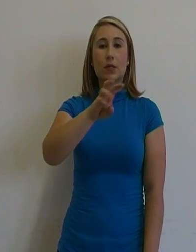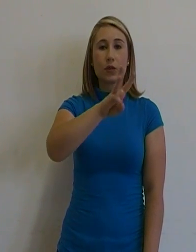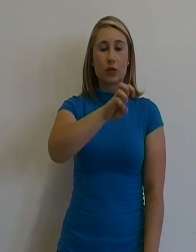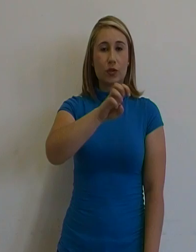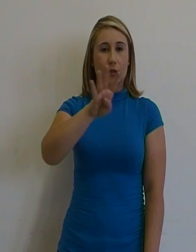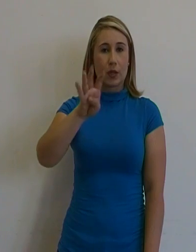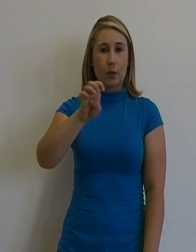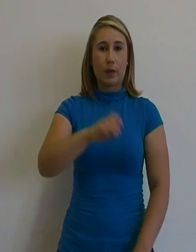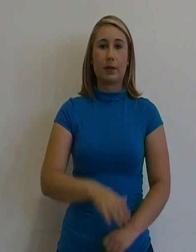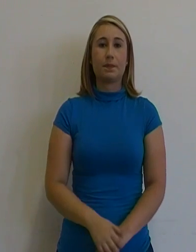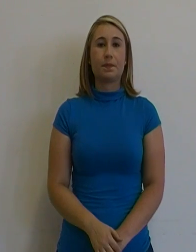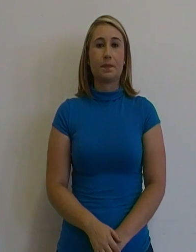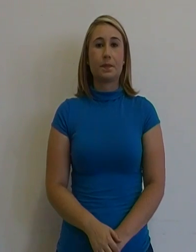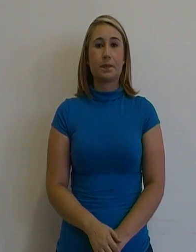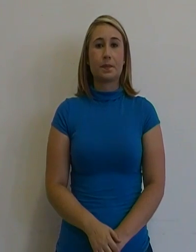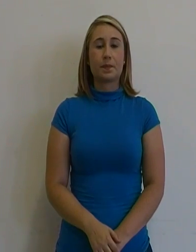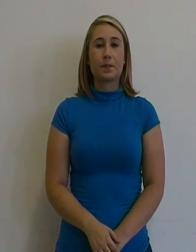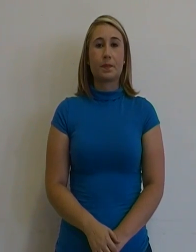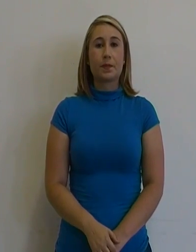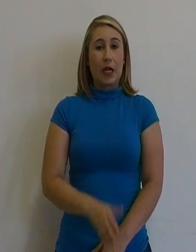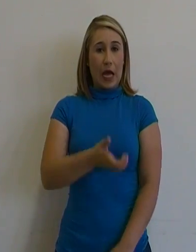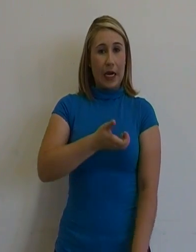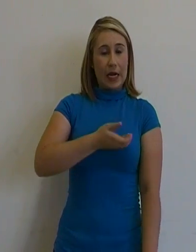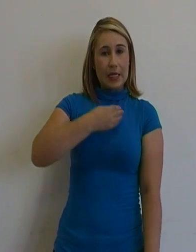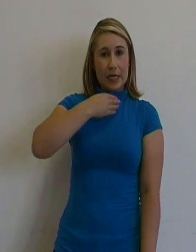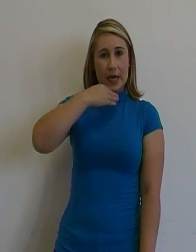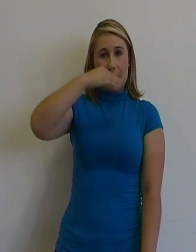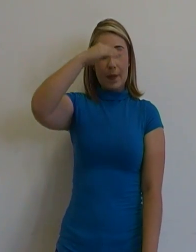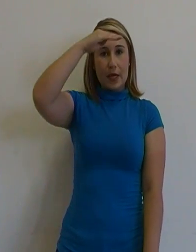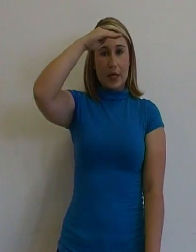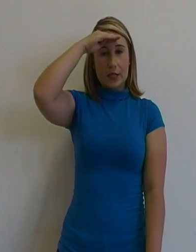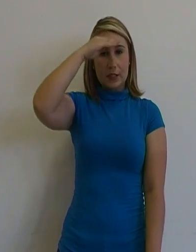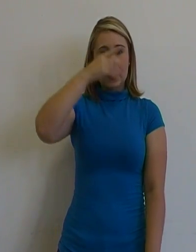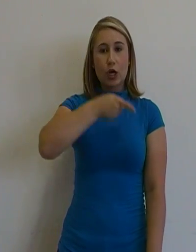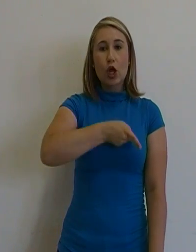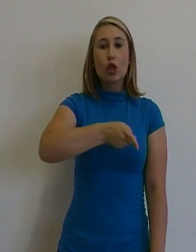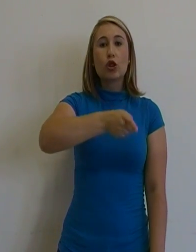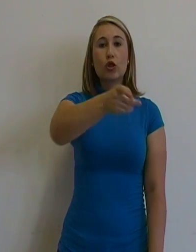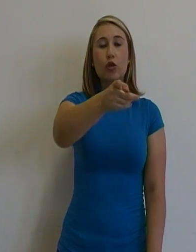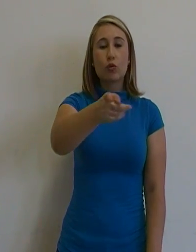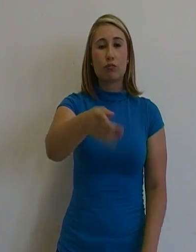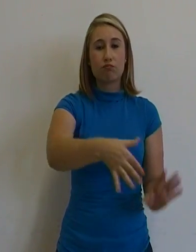385-9689. Alcaldía de Medellín, cuenta con vos.